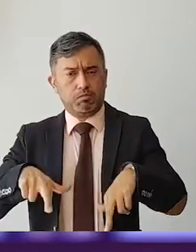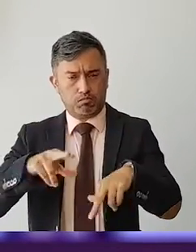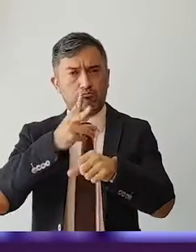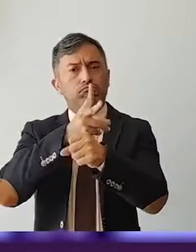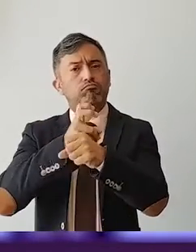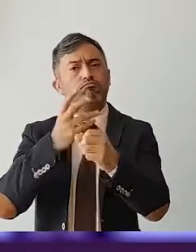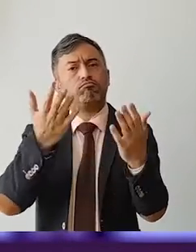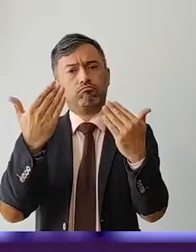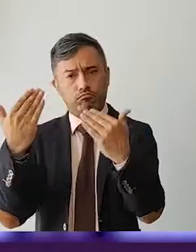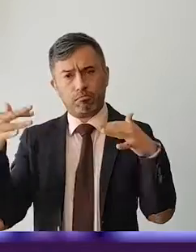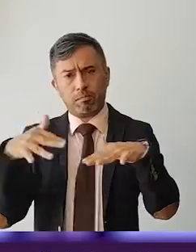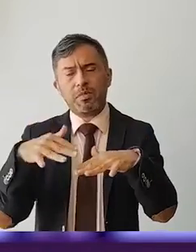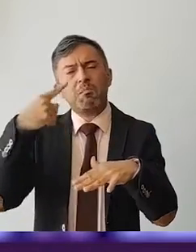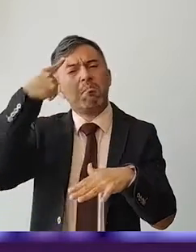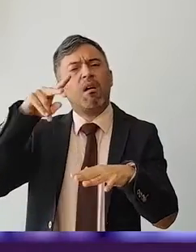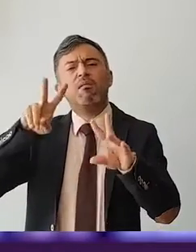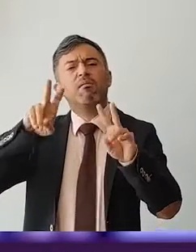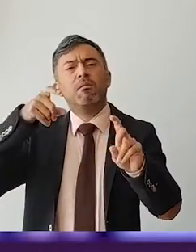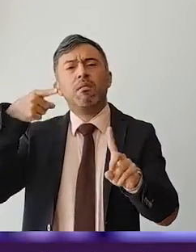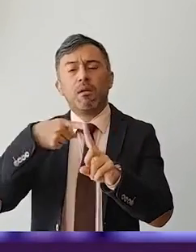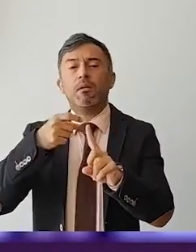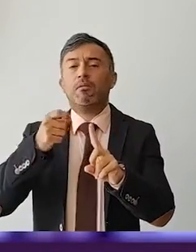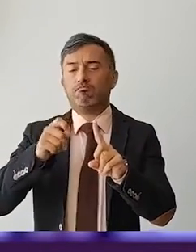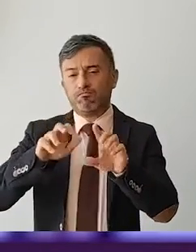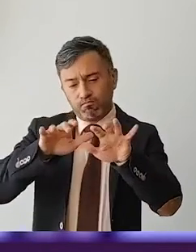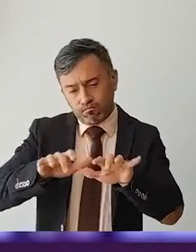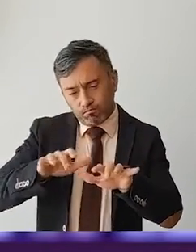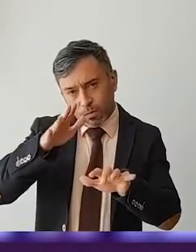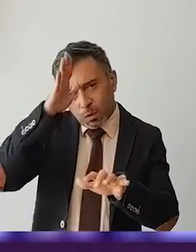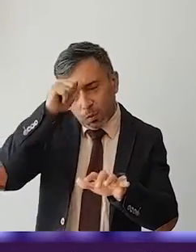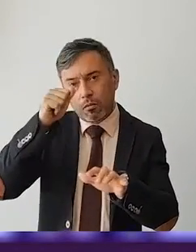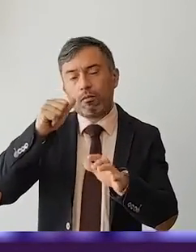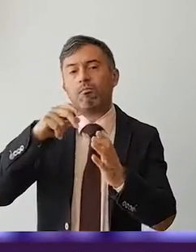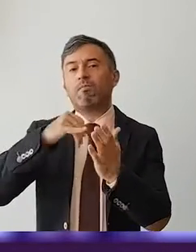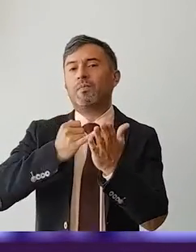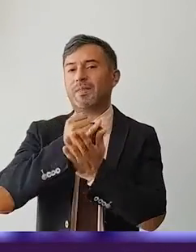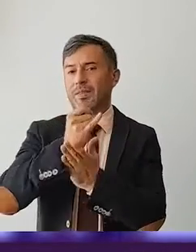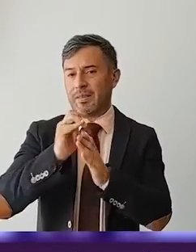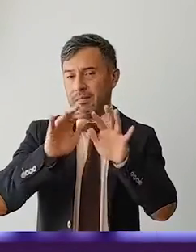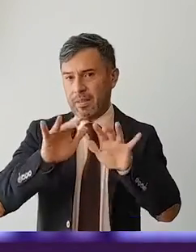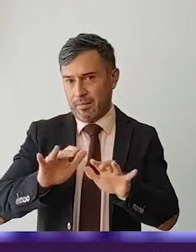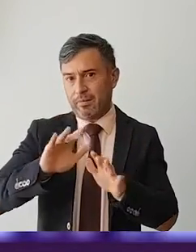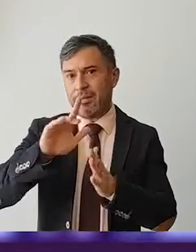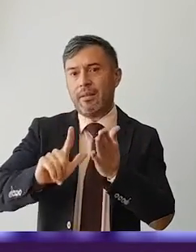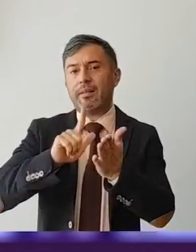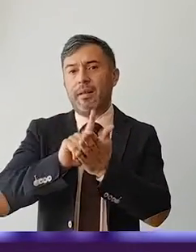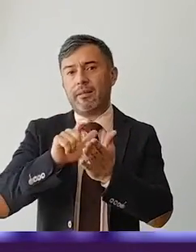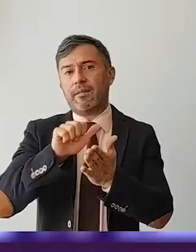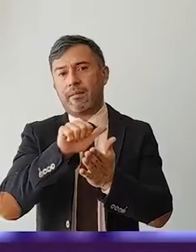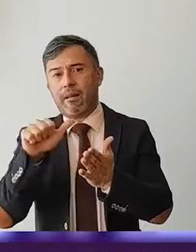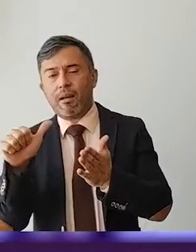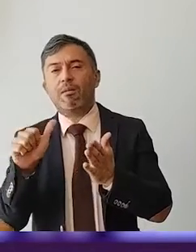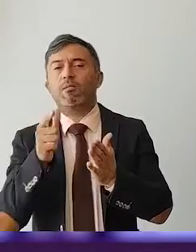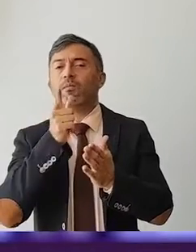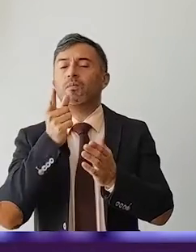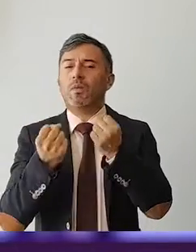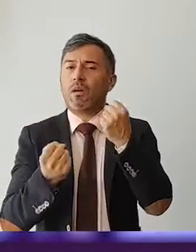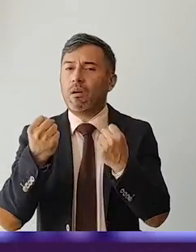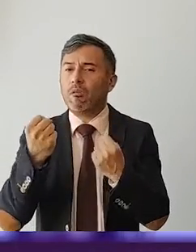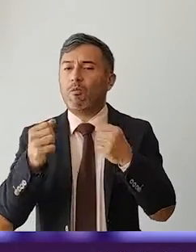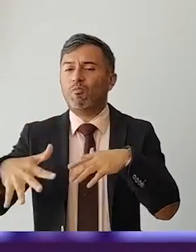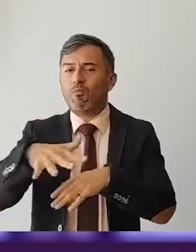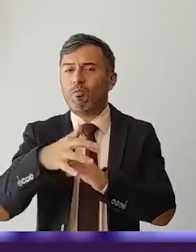proyecto de dictamen de la Ley General de Movilidad y Seguridad Vial. Las audiencias públicas se realizarán en modalidad